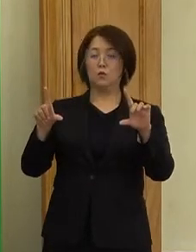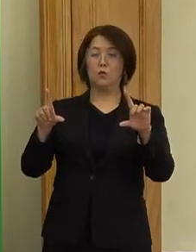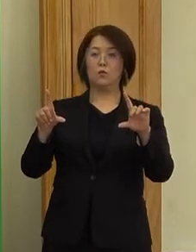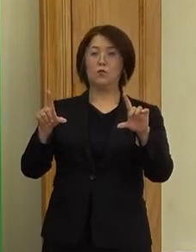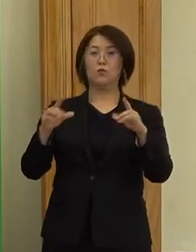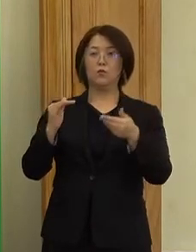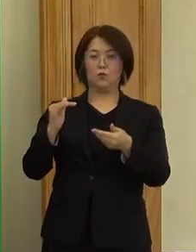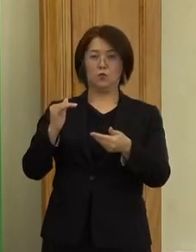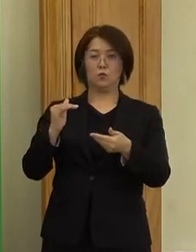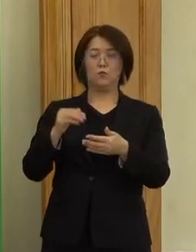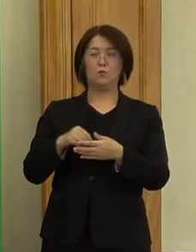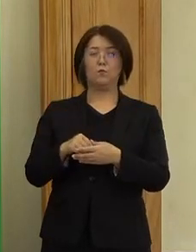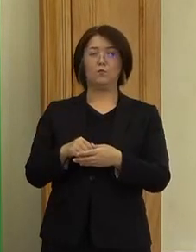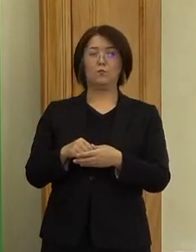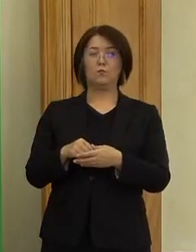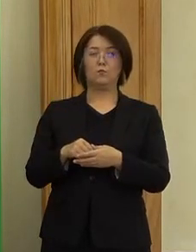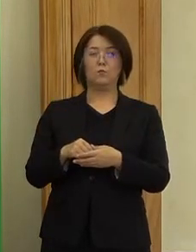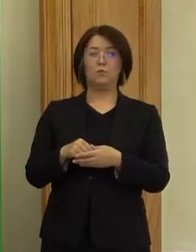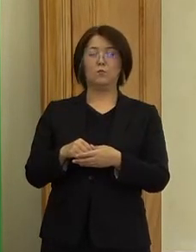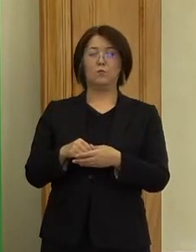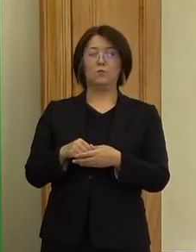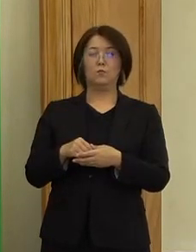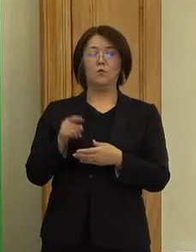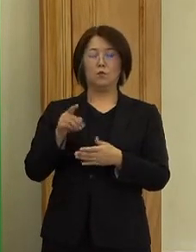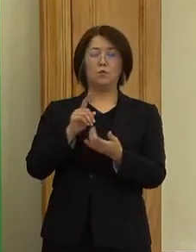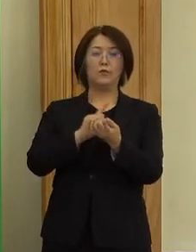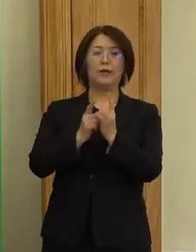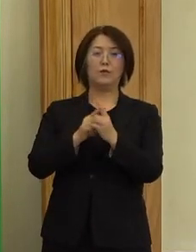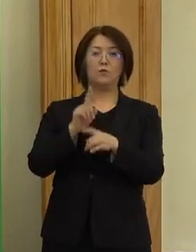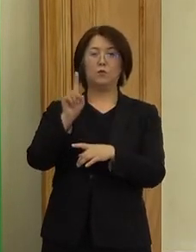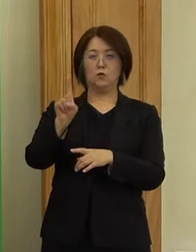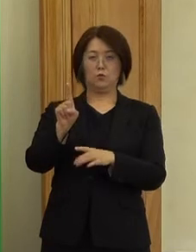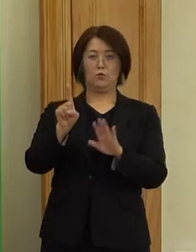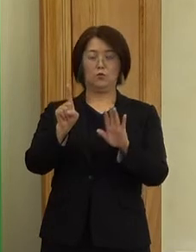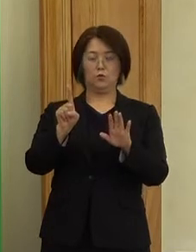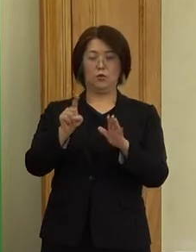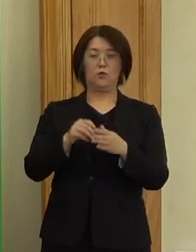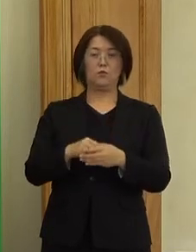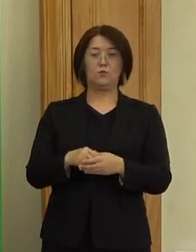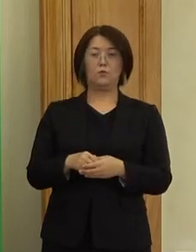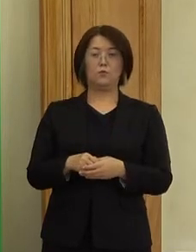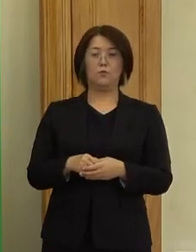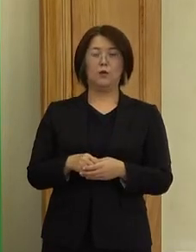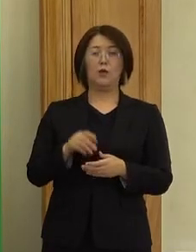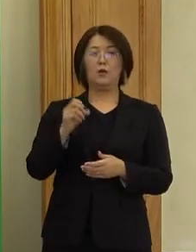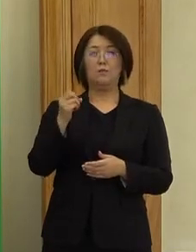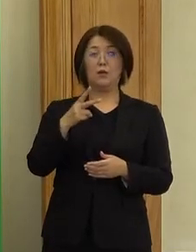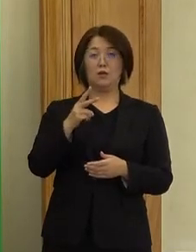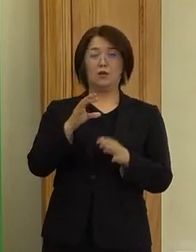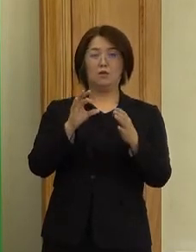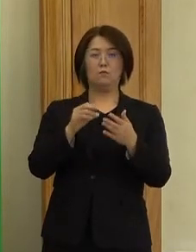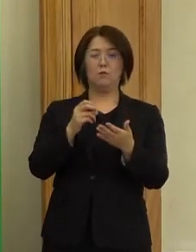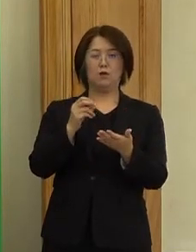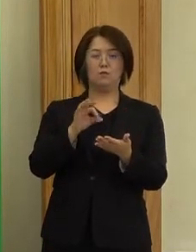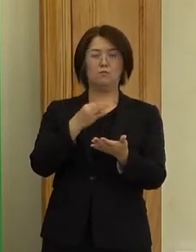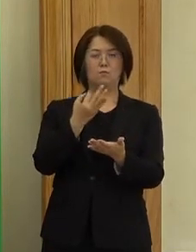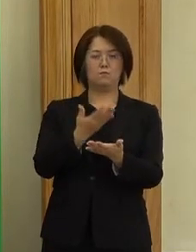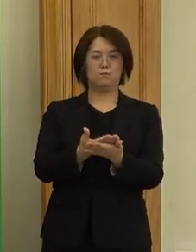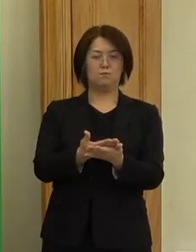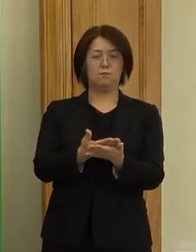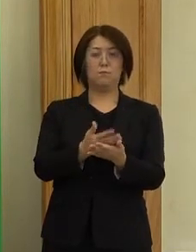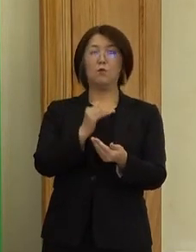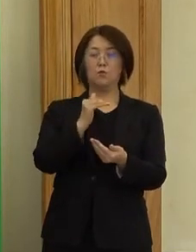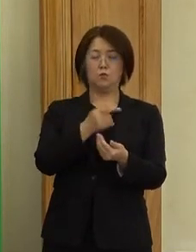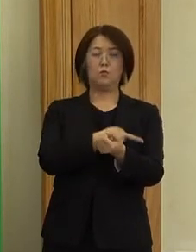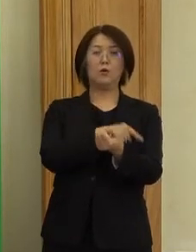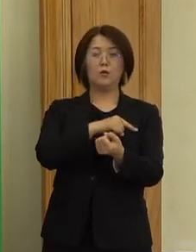つの、対応であります。そしてさらに、過料を科すことも、権限の中にあ